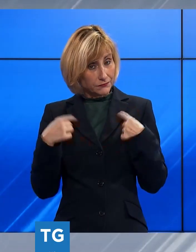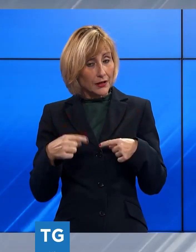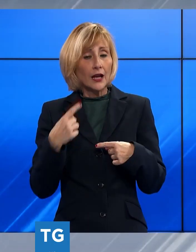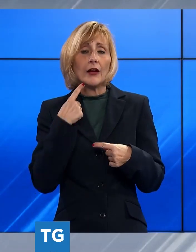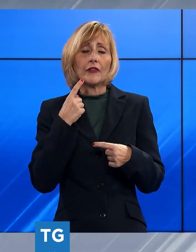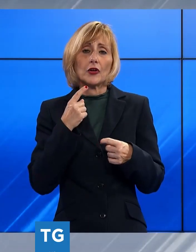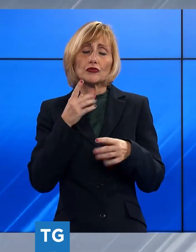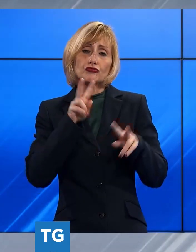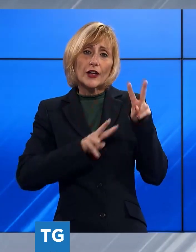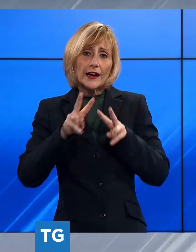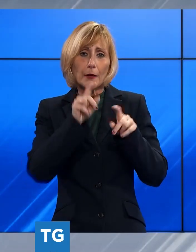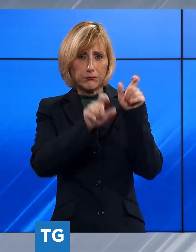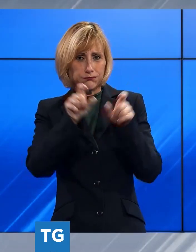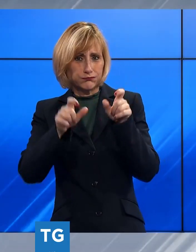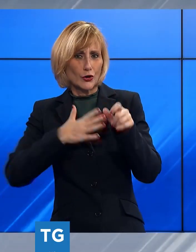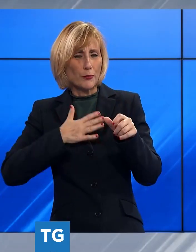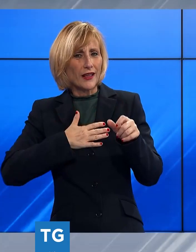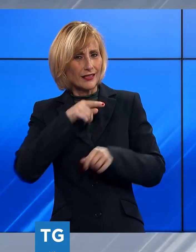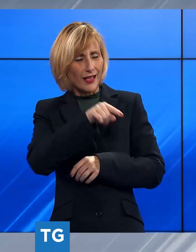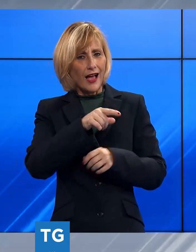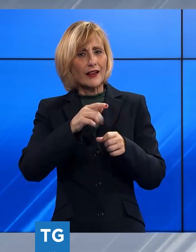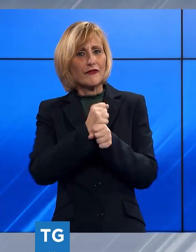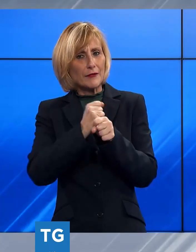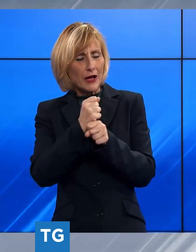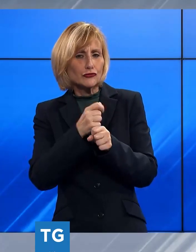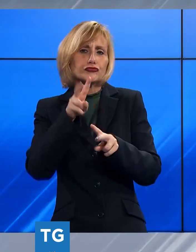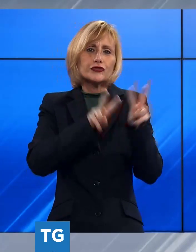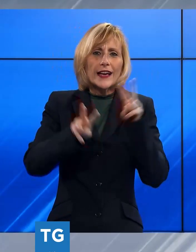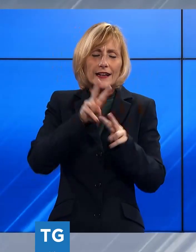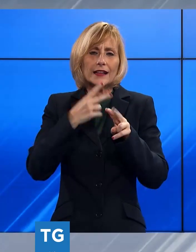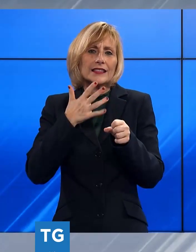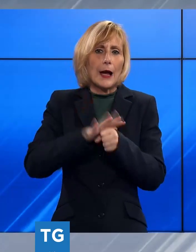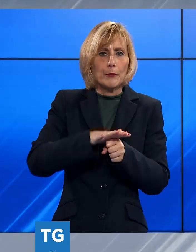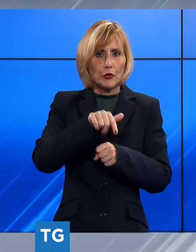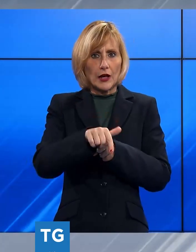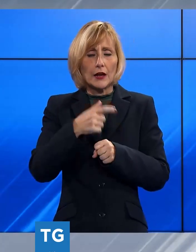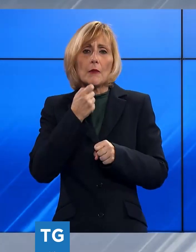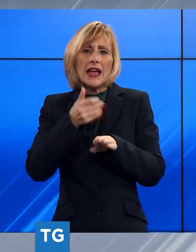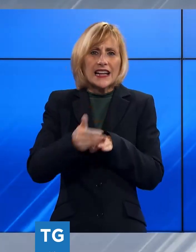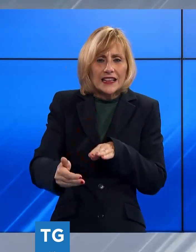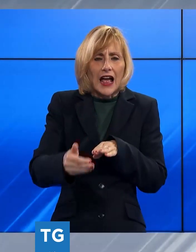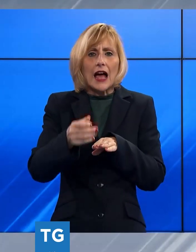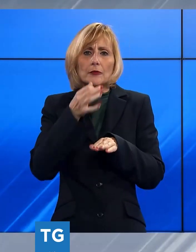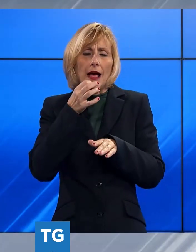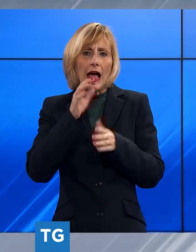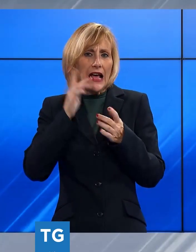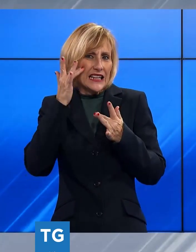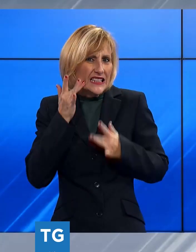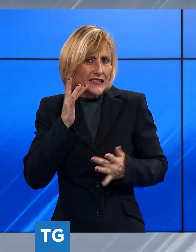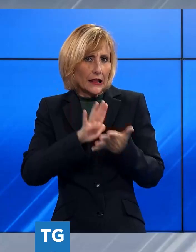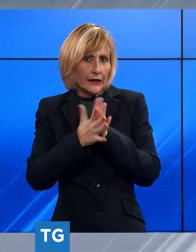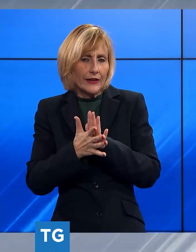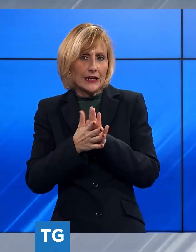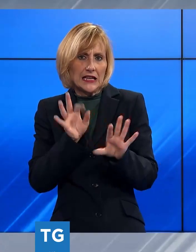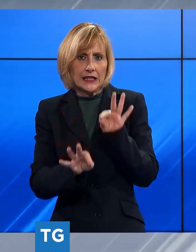riuscendo comunque a garantire le forniture A volte magari con qualche ritardo ma che rischia di diventare molto critica Anche perché le